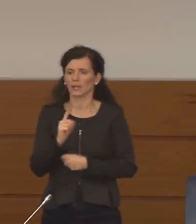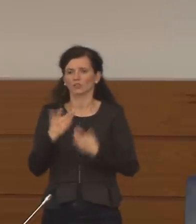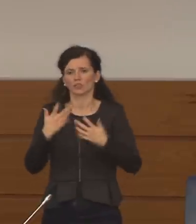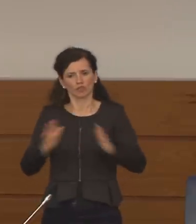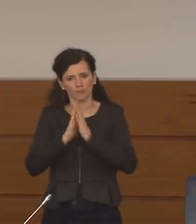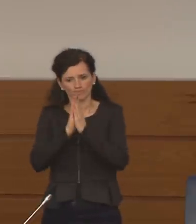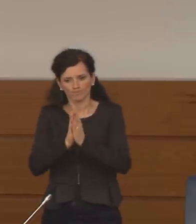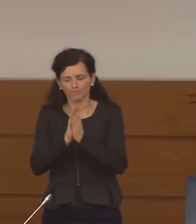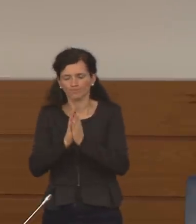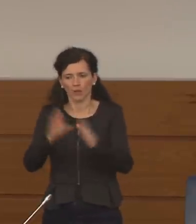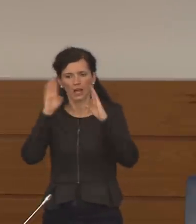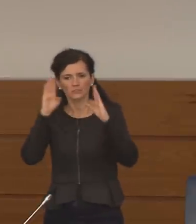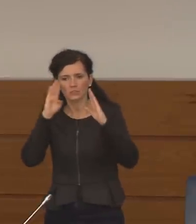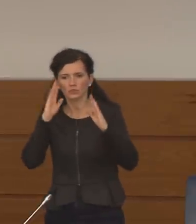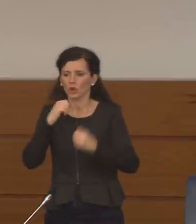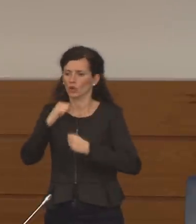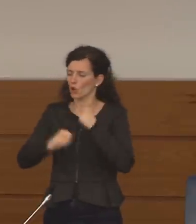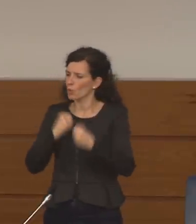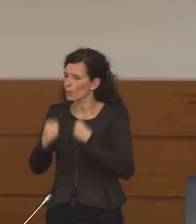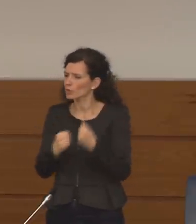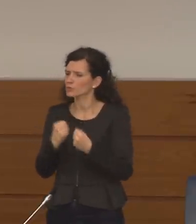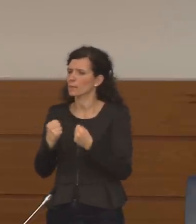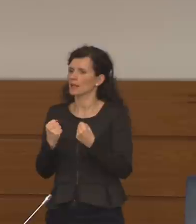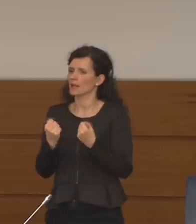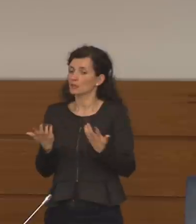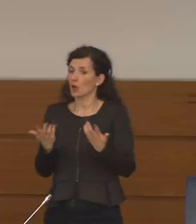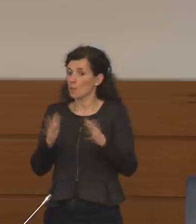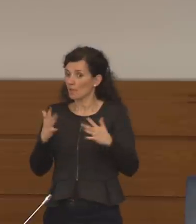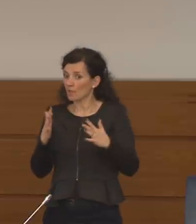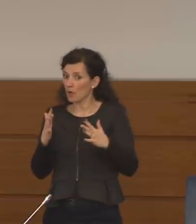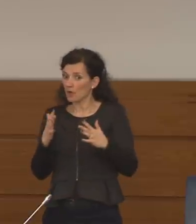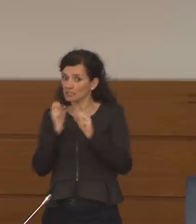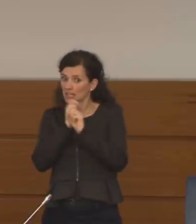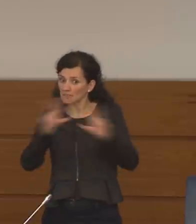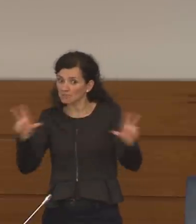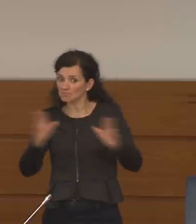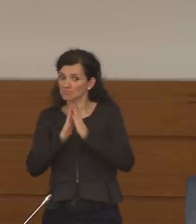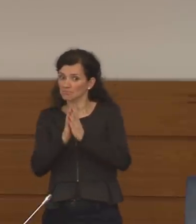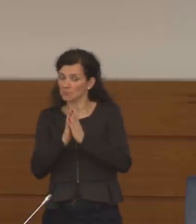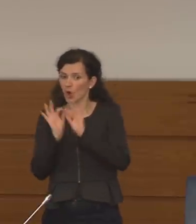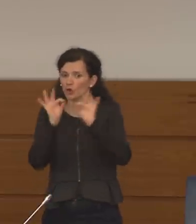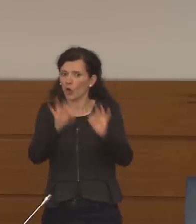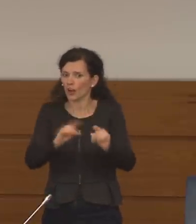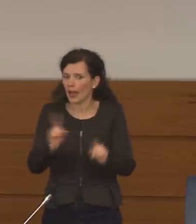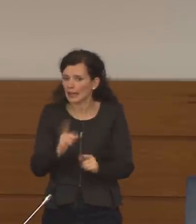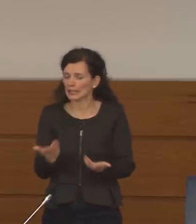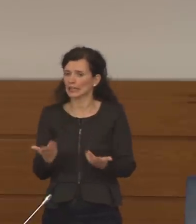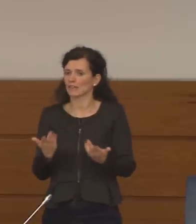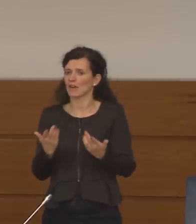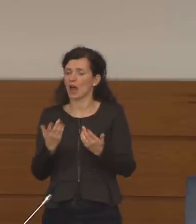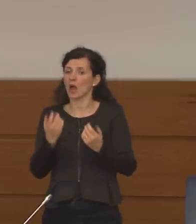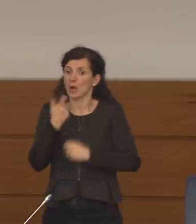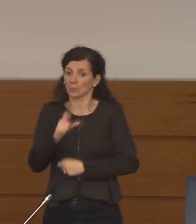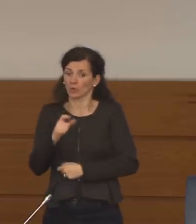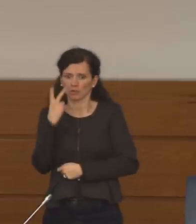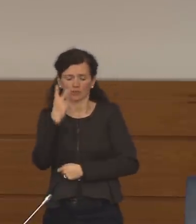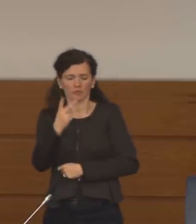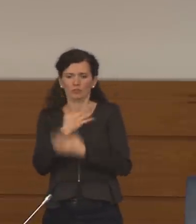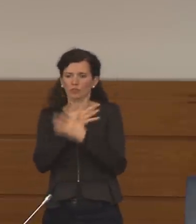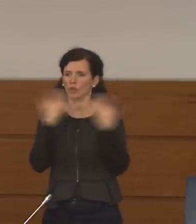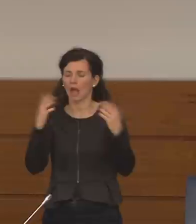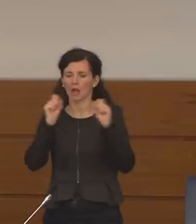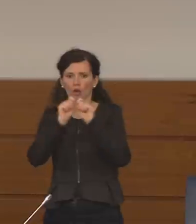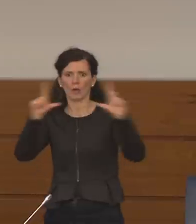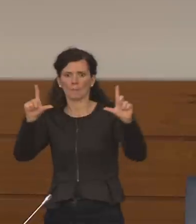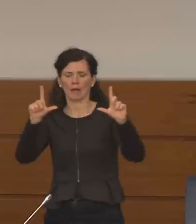raccomandazioni in questo senso forse non sono arrivate perché insomma si sono viste delle immagini molto forti